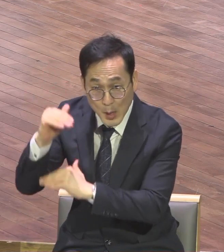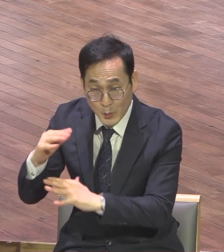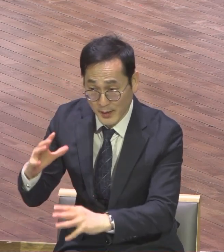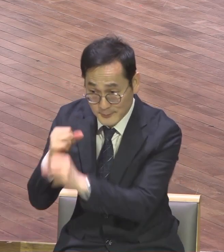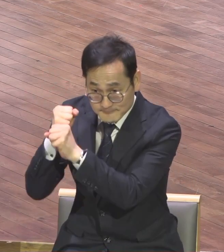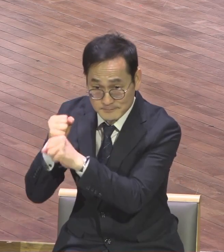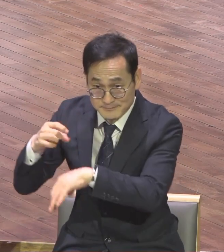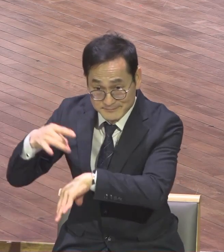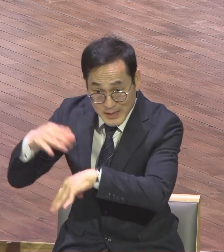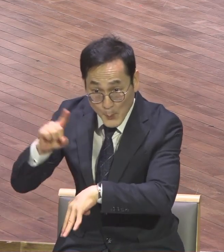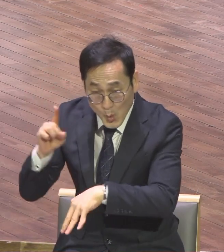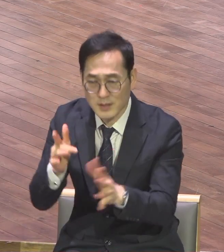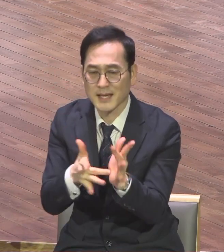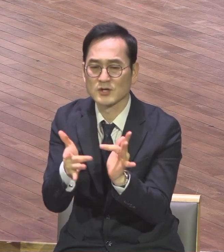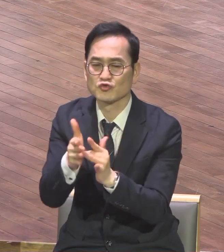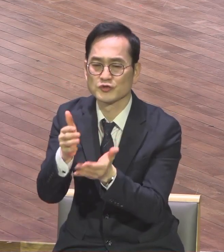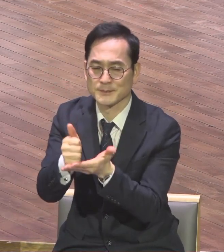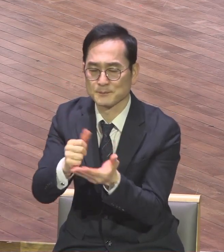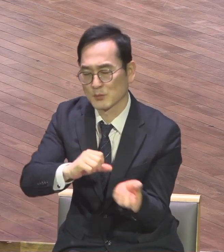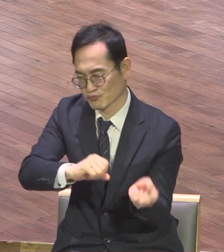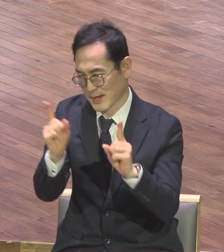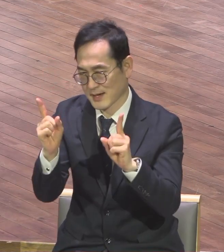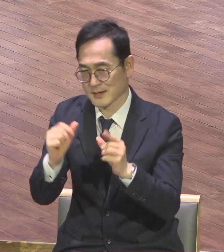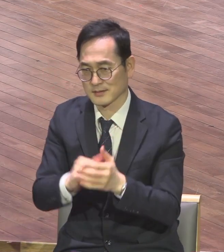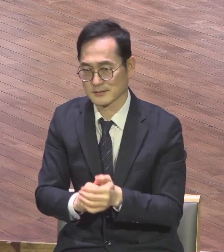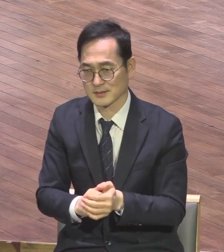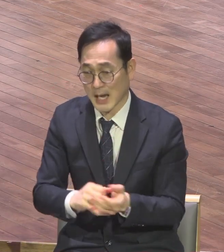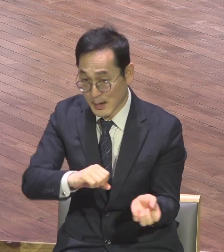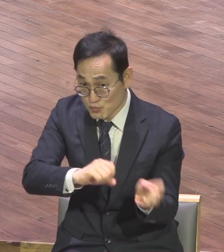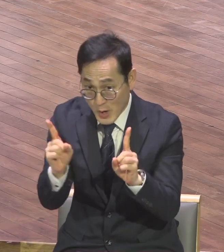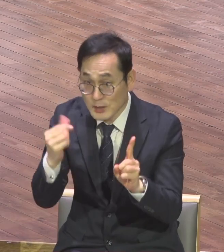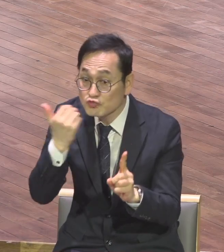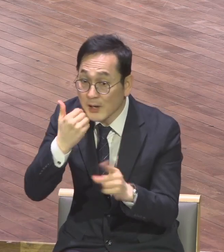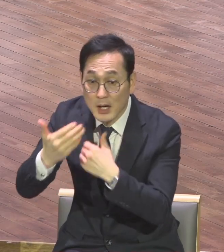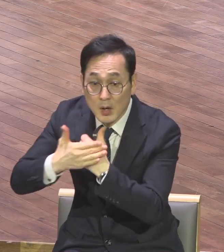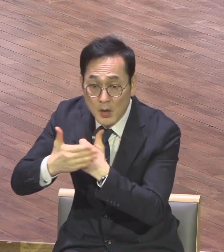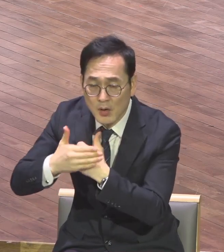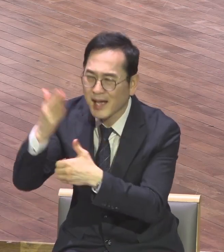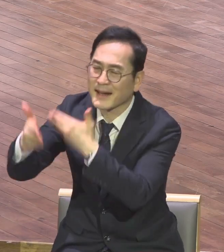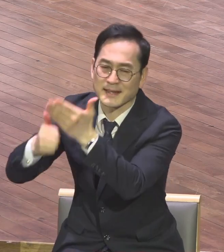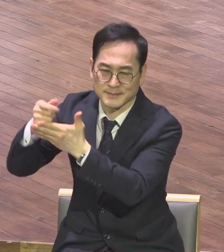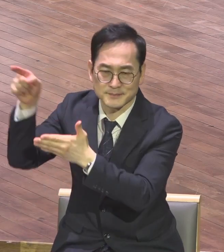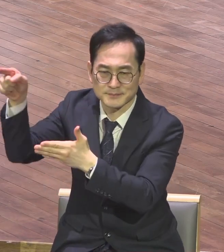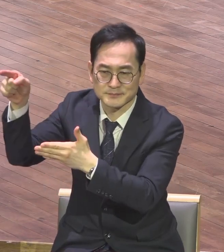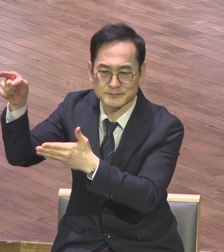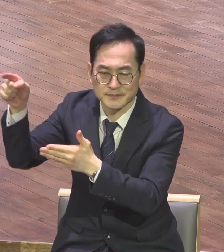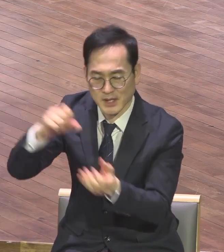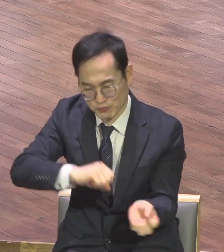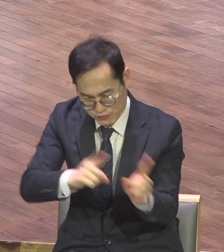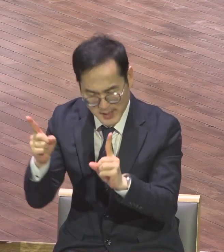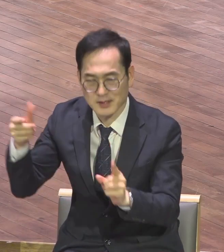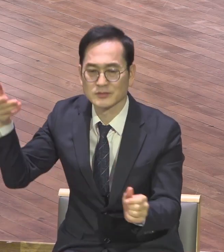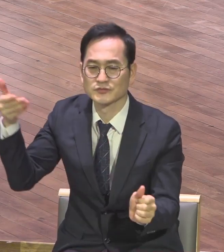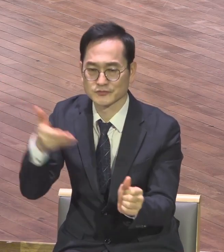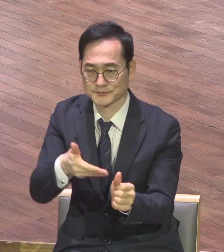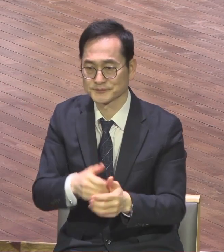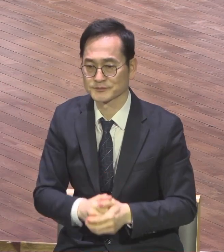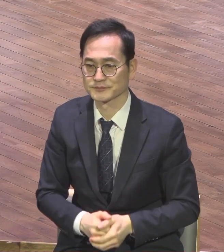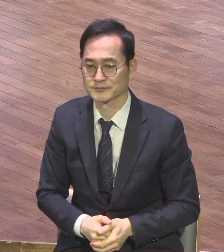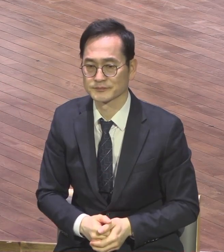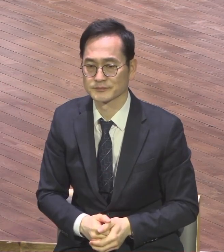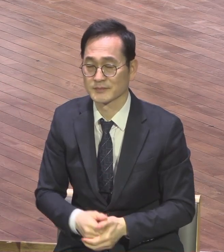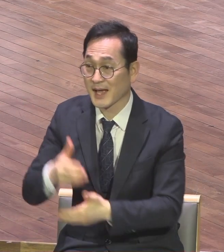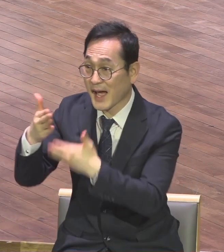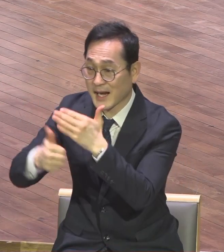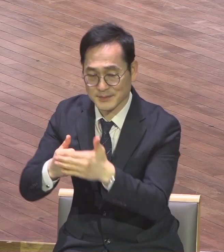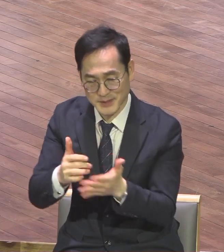그리고 이 부활의 주체는 바로 하나님이었다고 강조하고 있습니다. 32절에는 이 예수를 하나님이